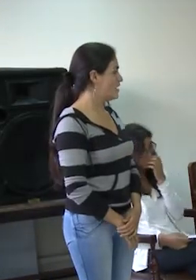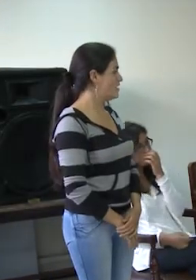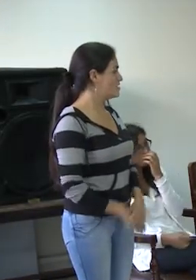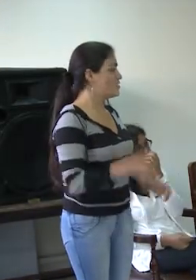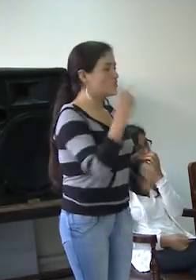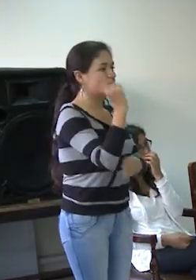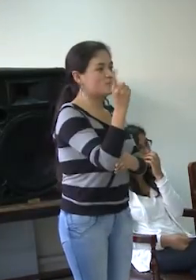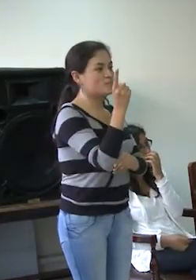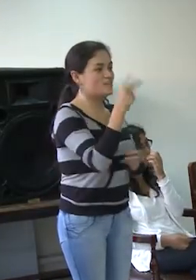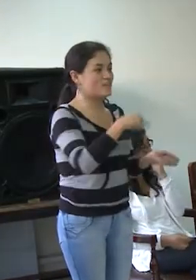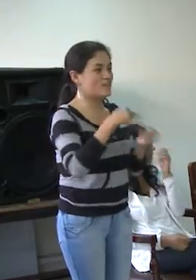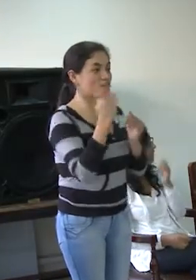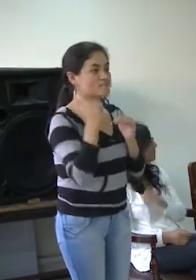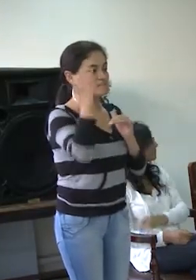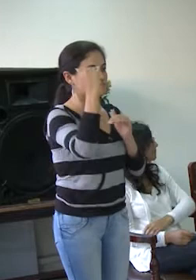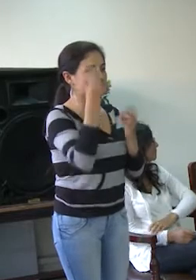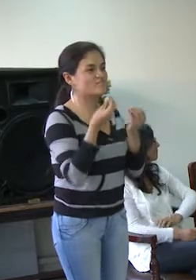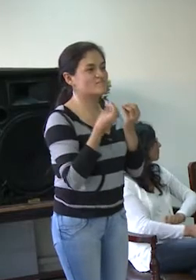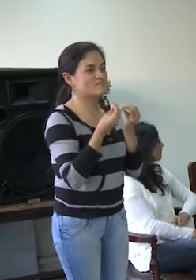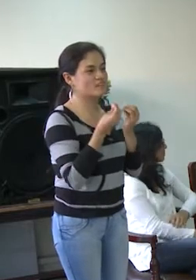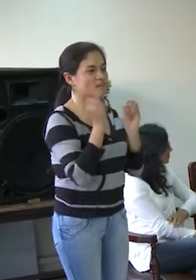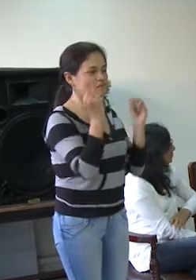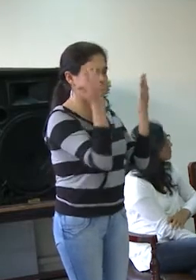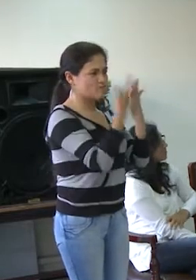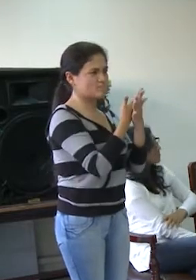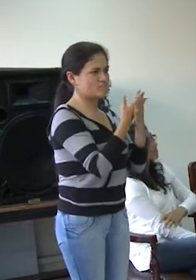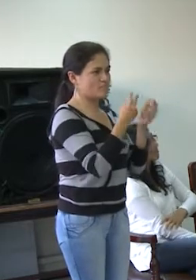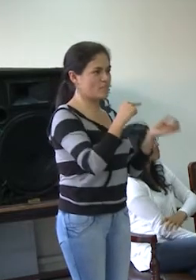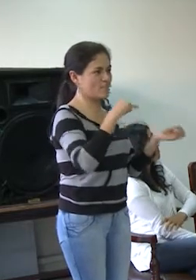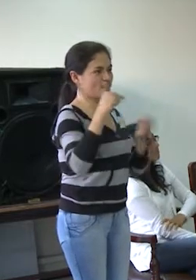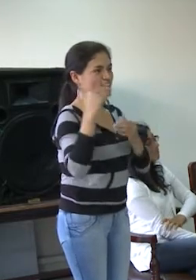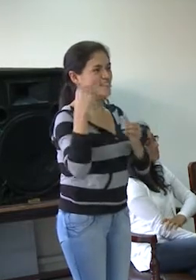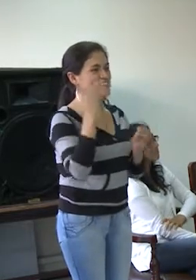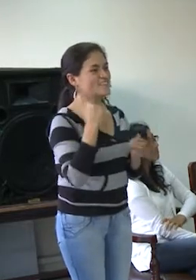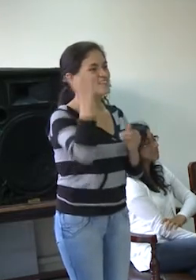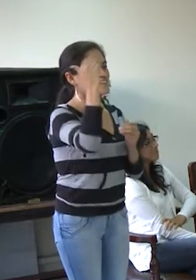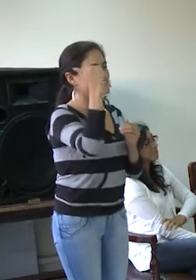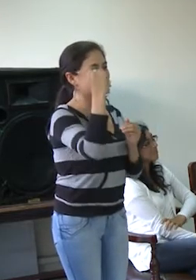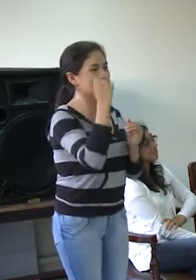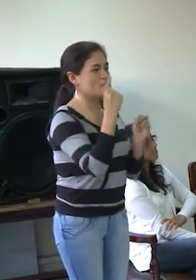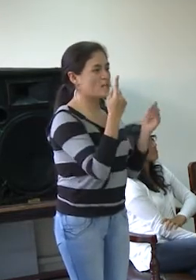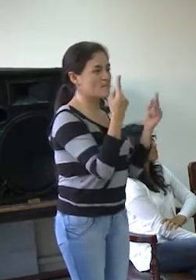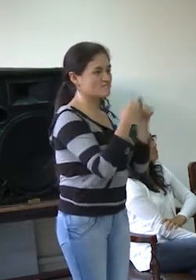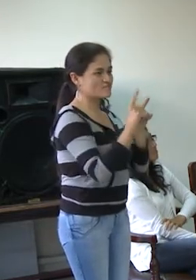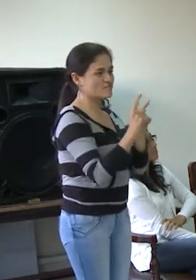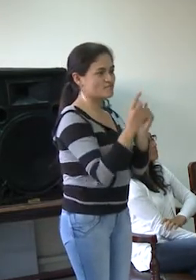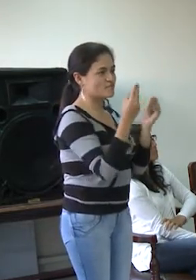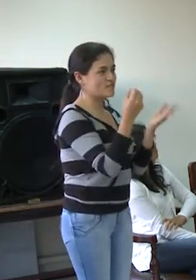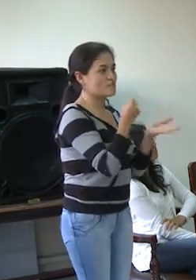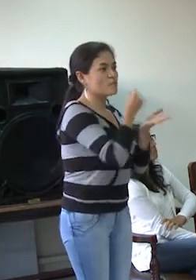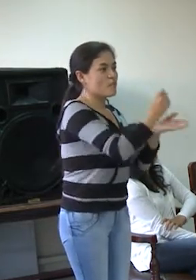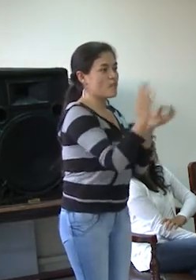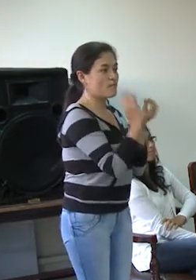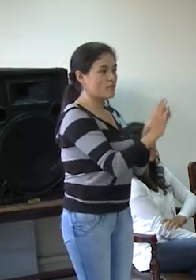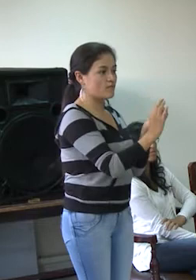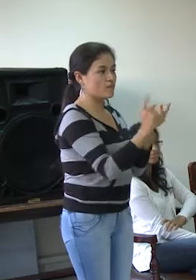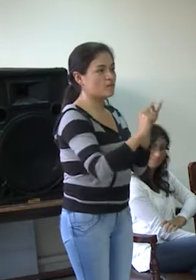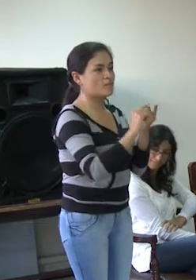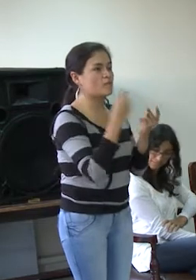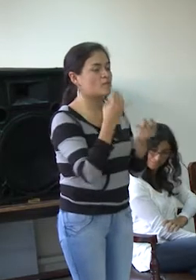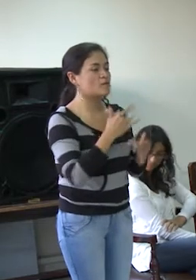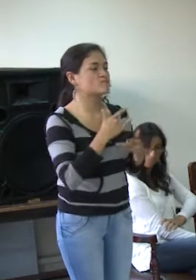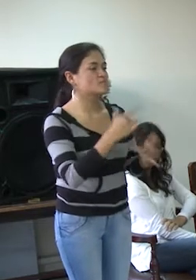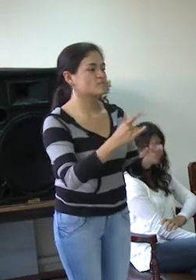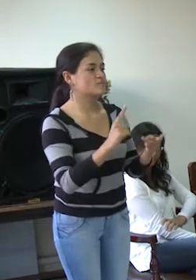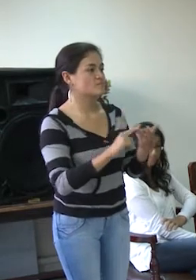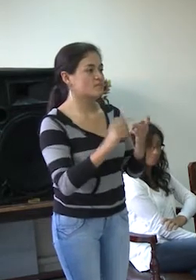una política de educación superior que confunde cobertura con calidad, crédito con subsidio,